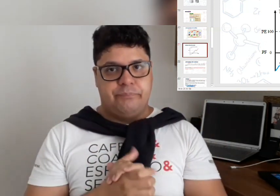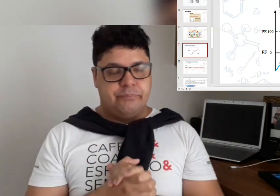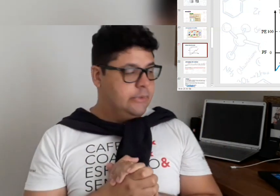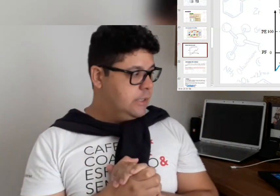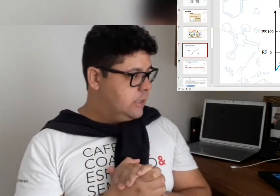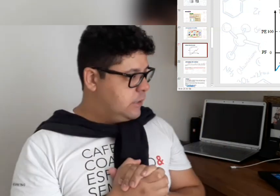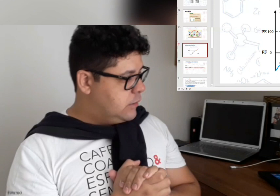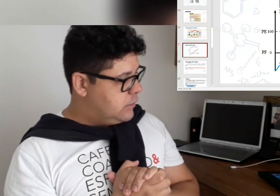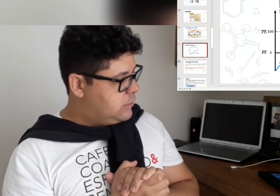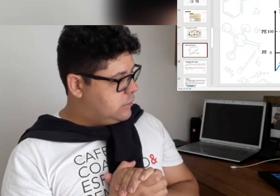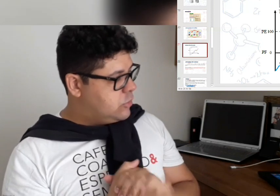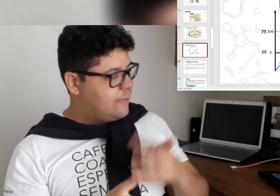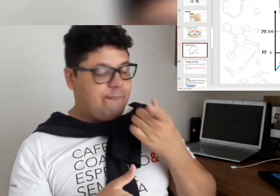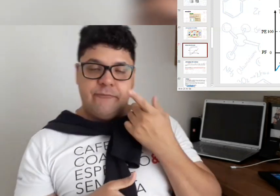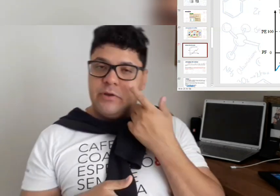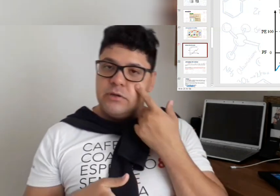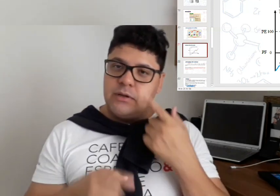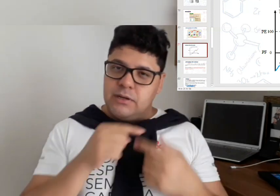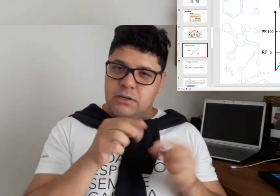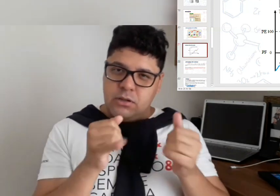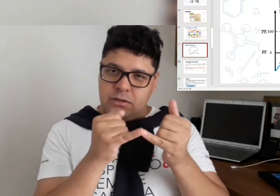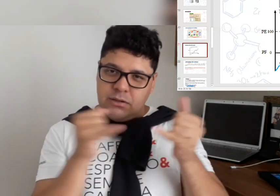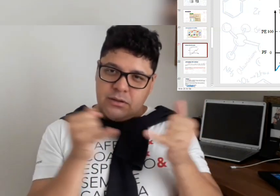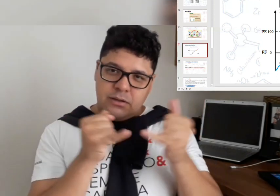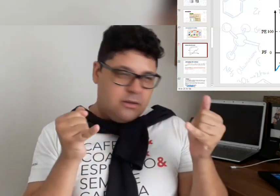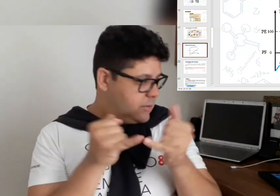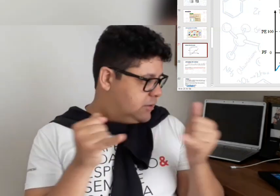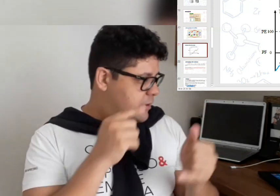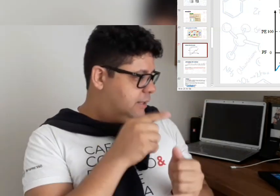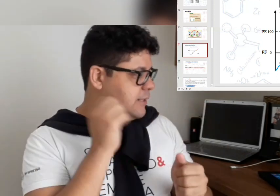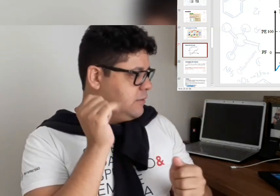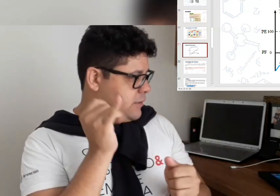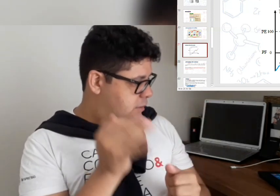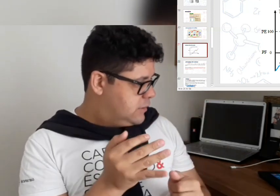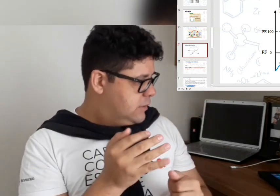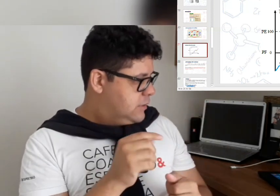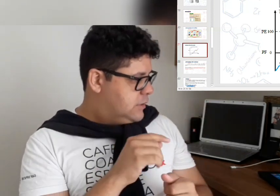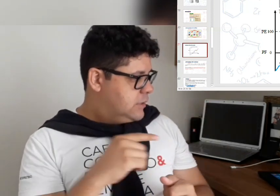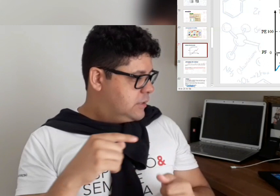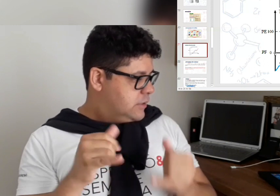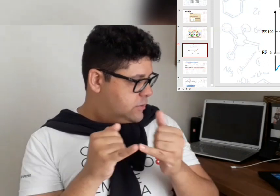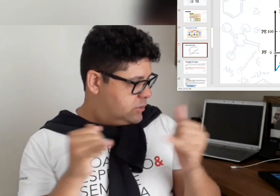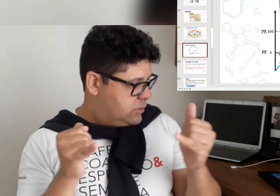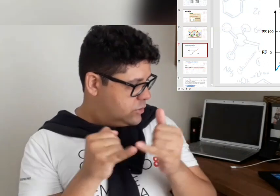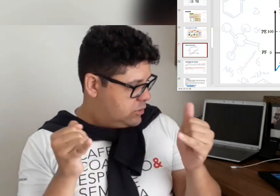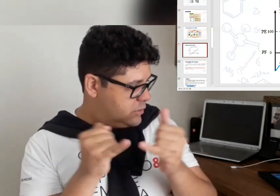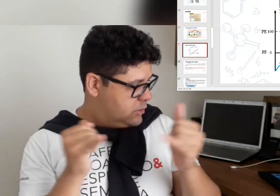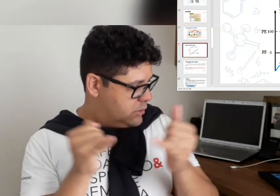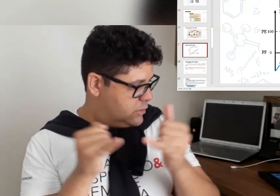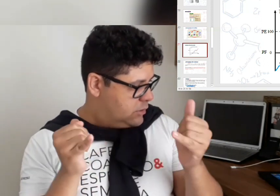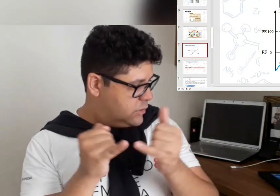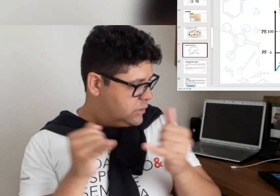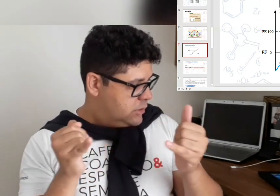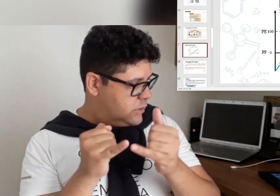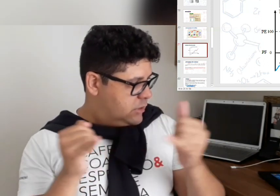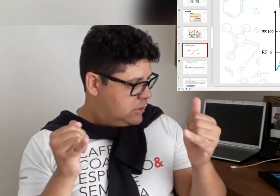líquido. Então, essa faixazinha aqui, ó, que fica parada aqui, ó, na temperatura, tá vendo que bem nessa